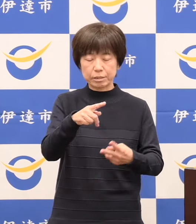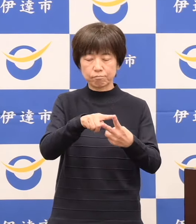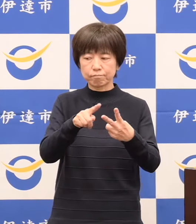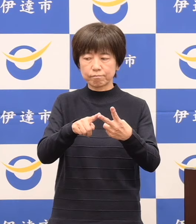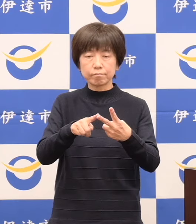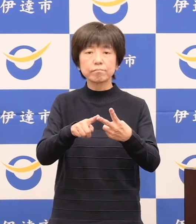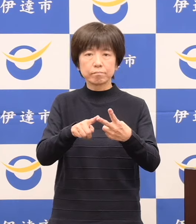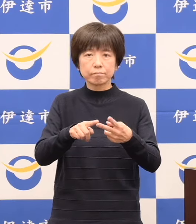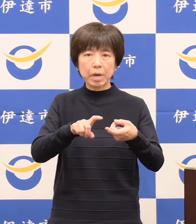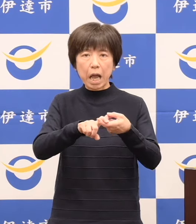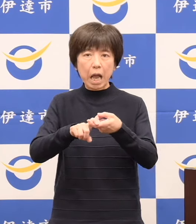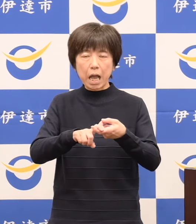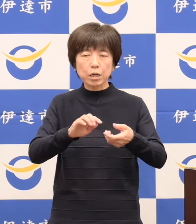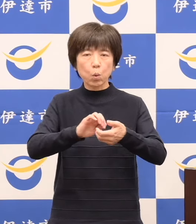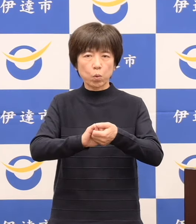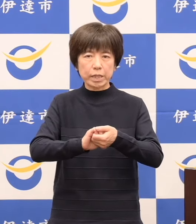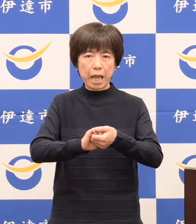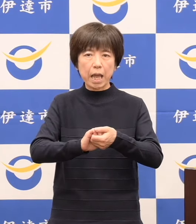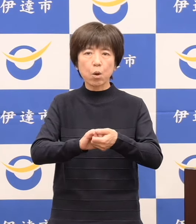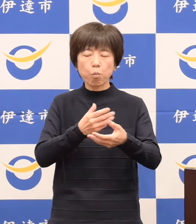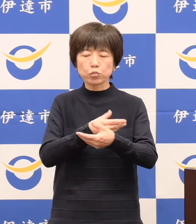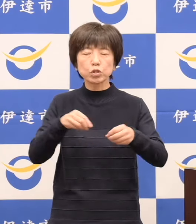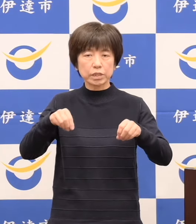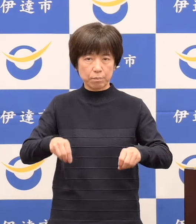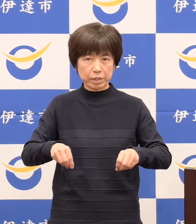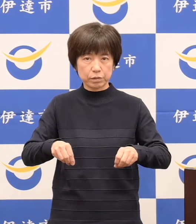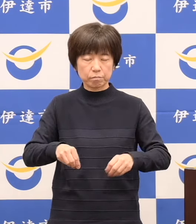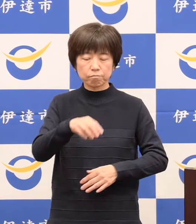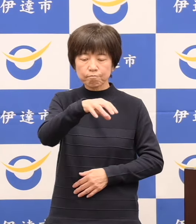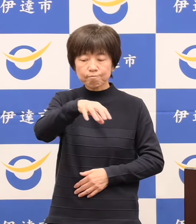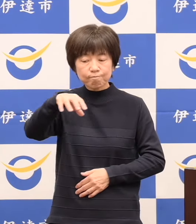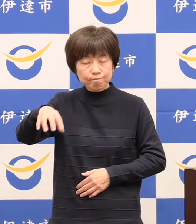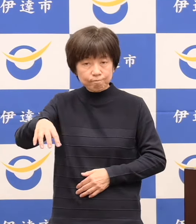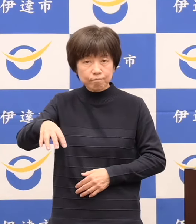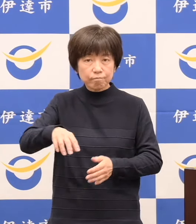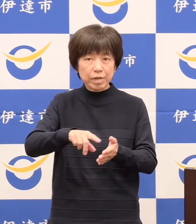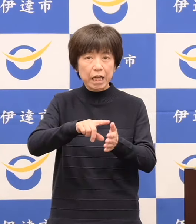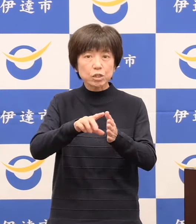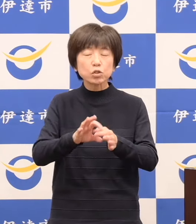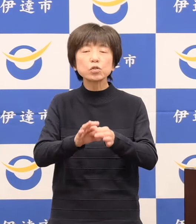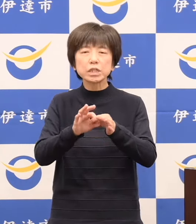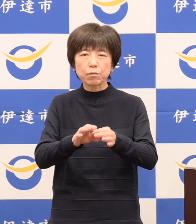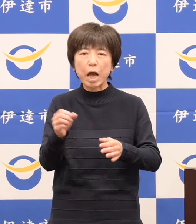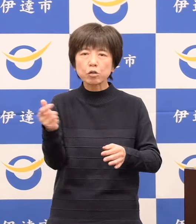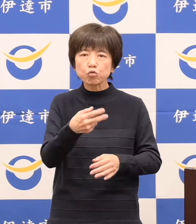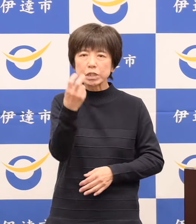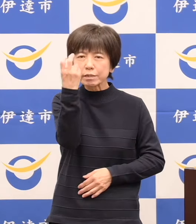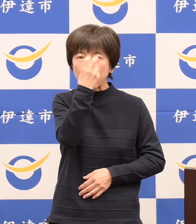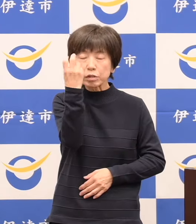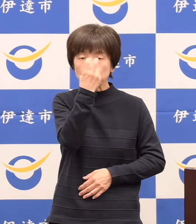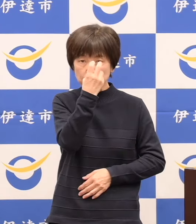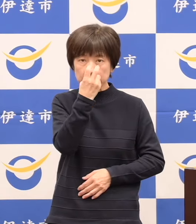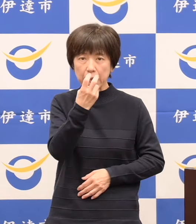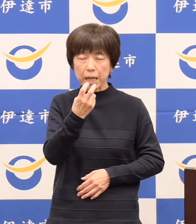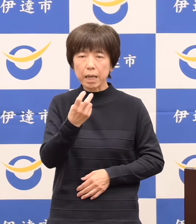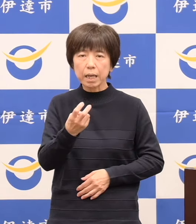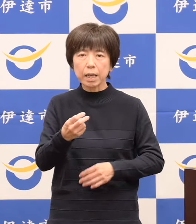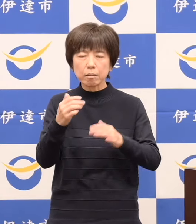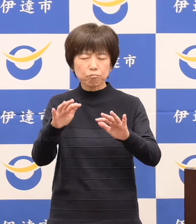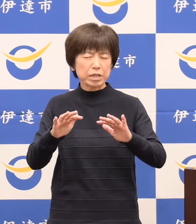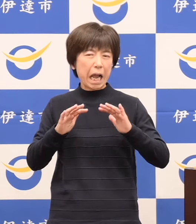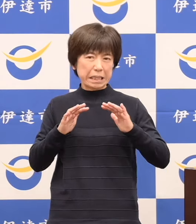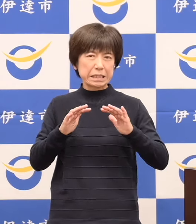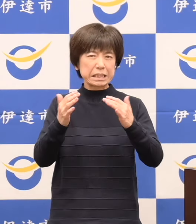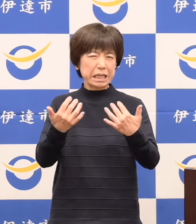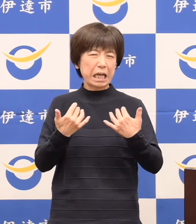そういった協定を結んでいるところでございまして、そこにつきましてはすぐに確認をさせていただいて、被害の状況、被害は出